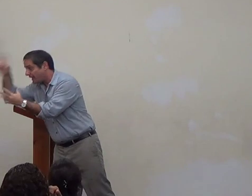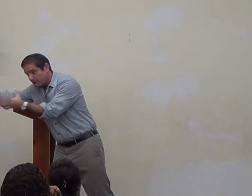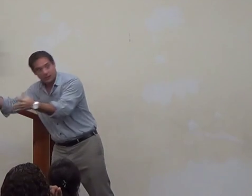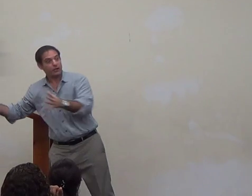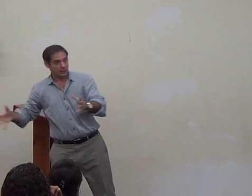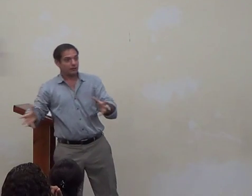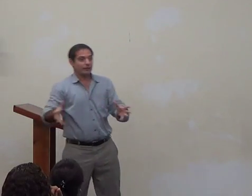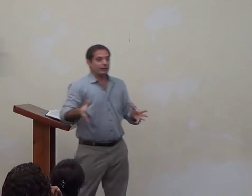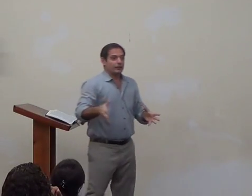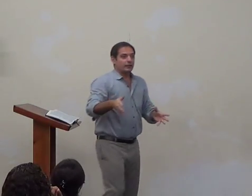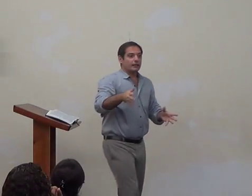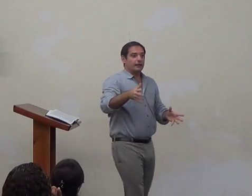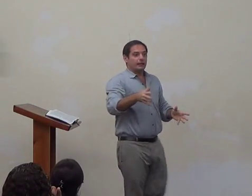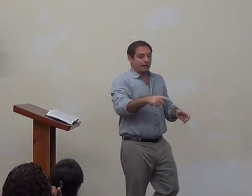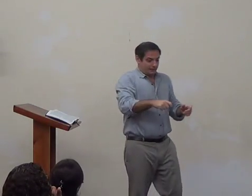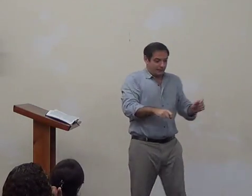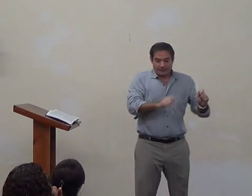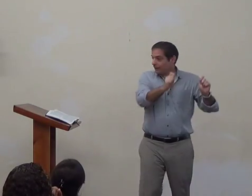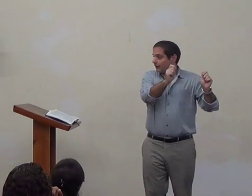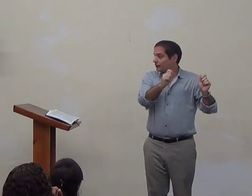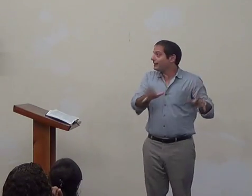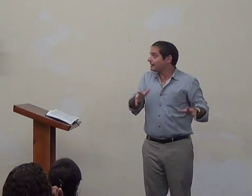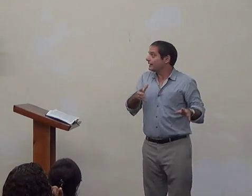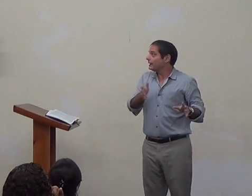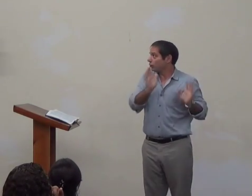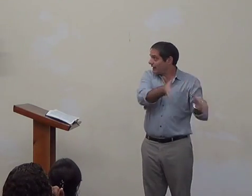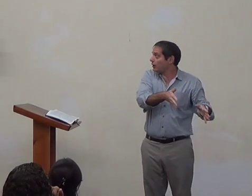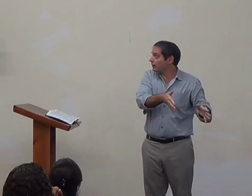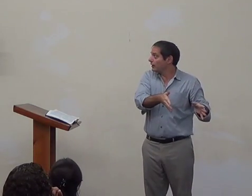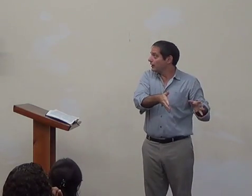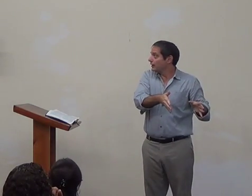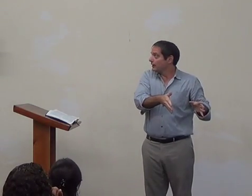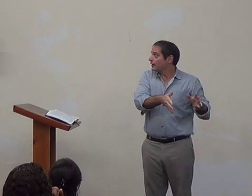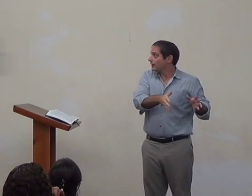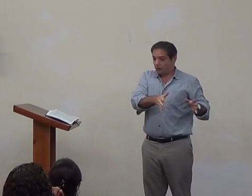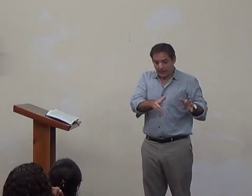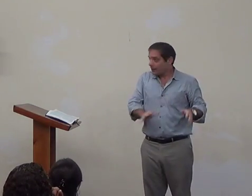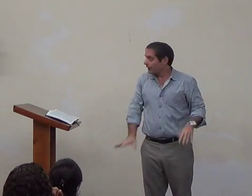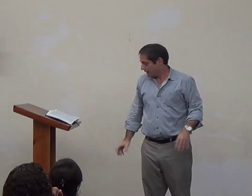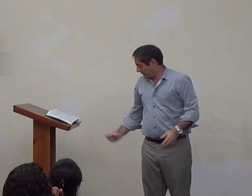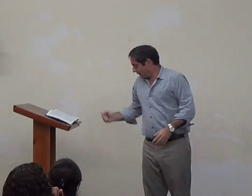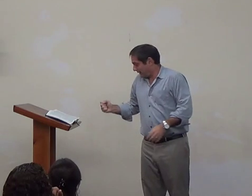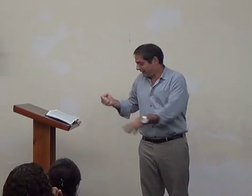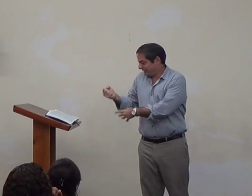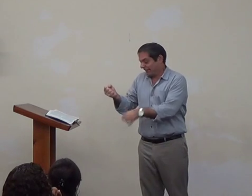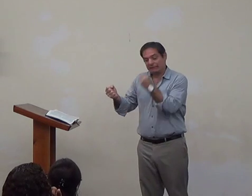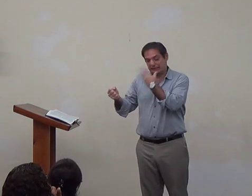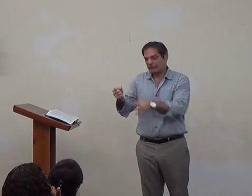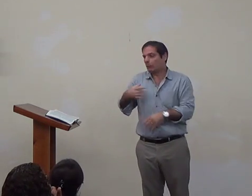los egipcios, ¿no? Y él lo tiene, lo tira, ok.